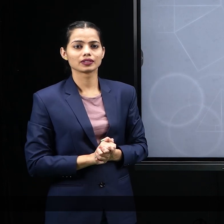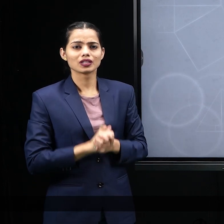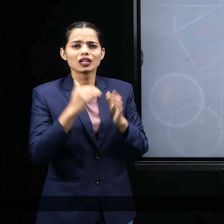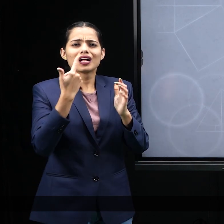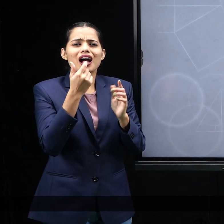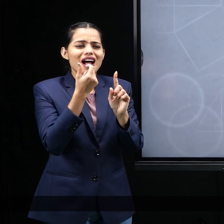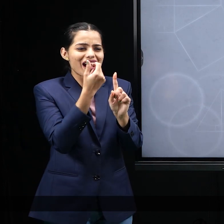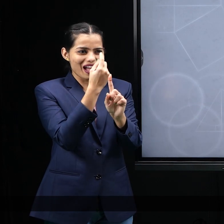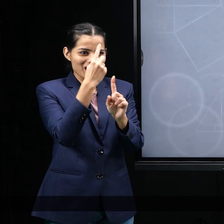शून्य बहुपद।